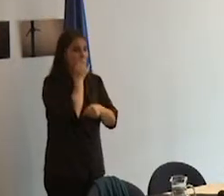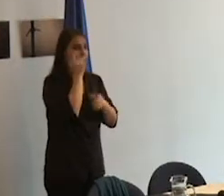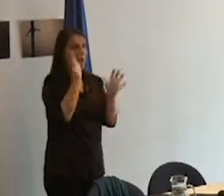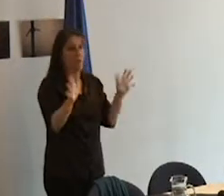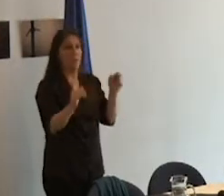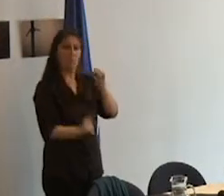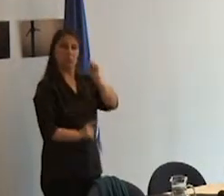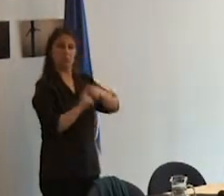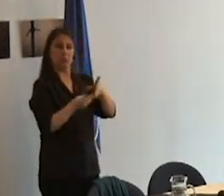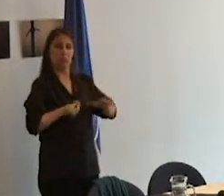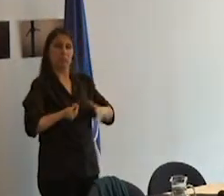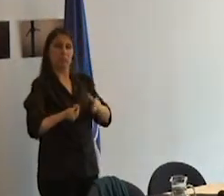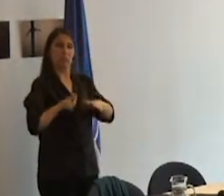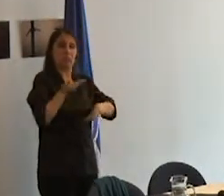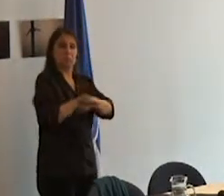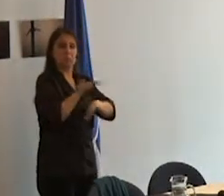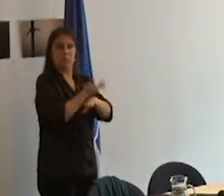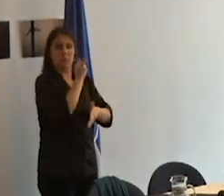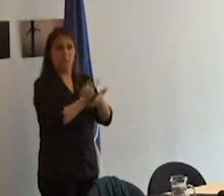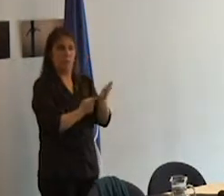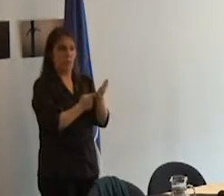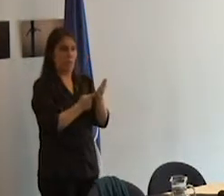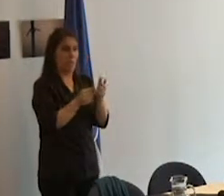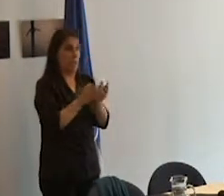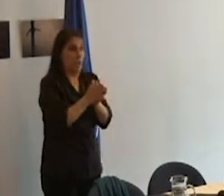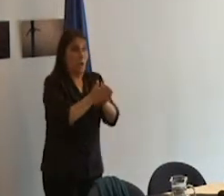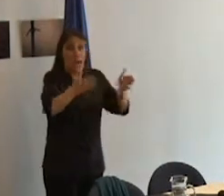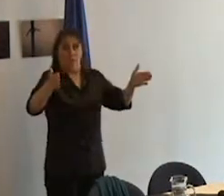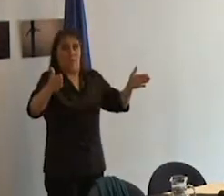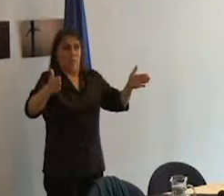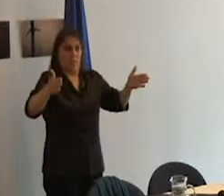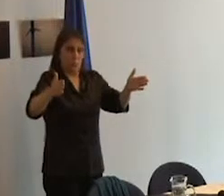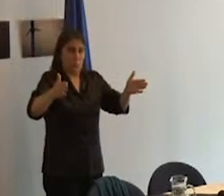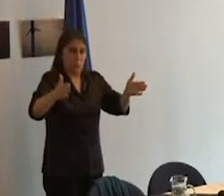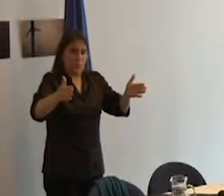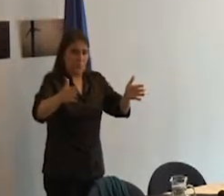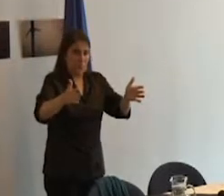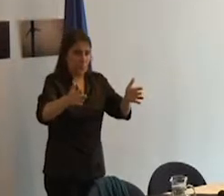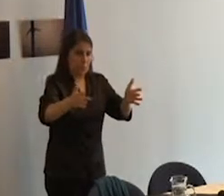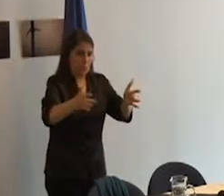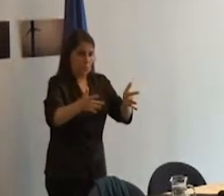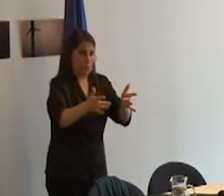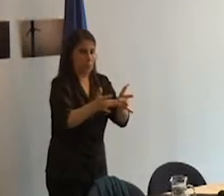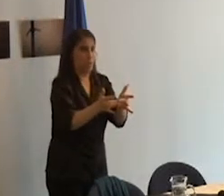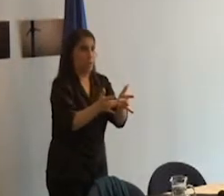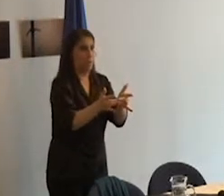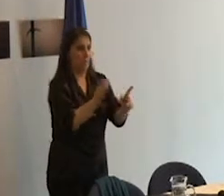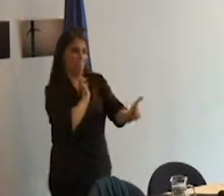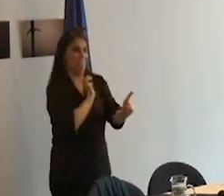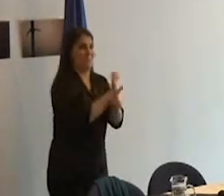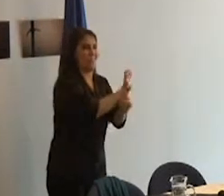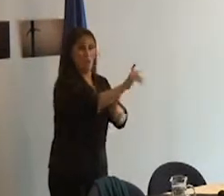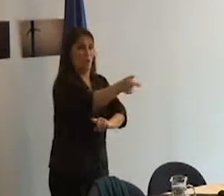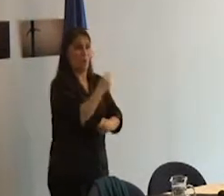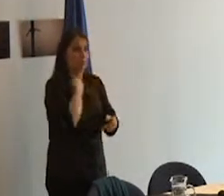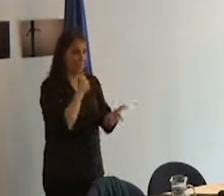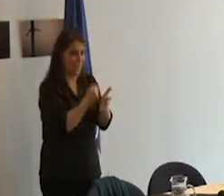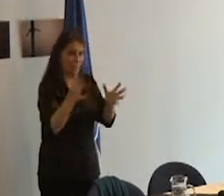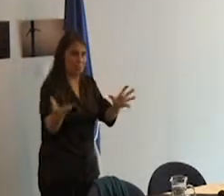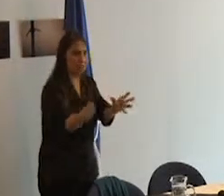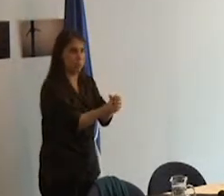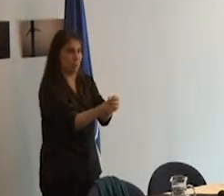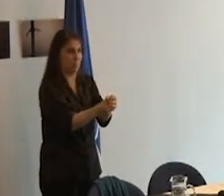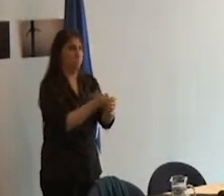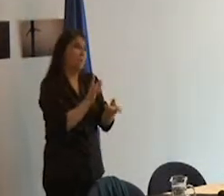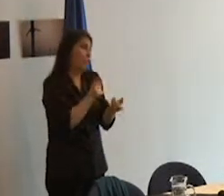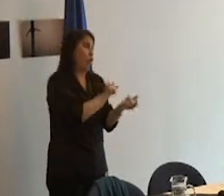apuestas que buscan cerrar la brecha entre unos y otros y la discriminación de que son objetos. Se generan